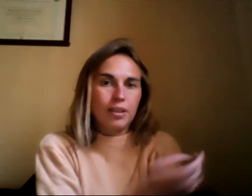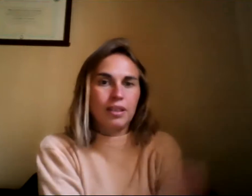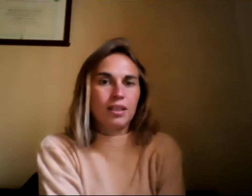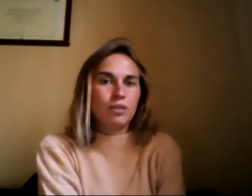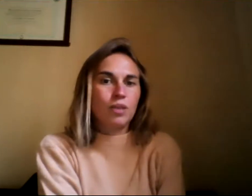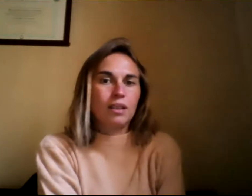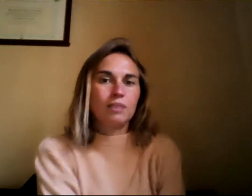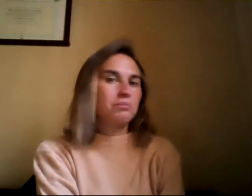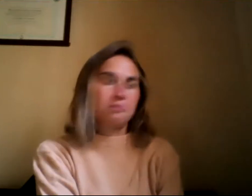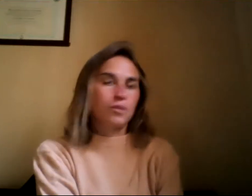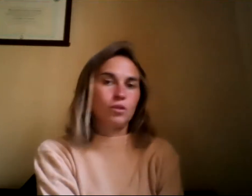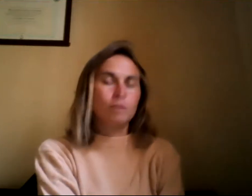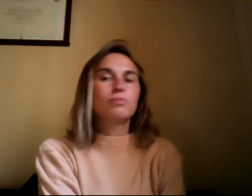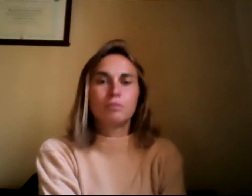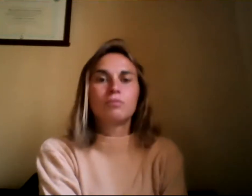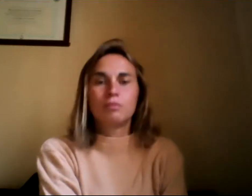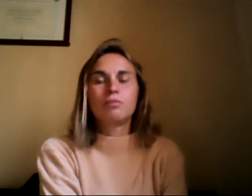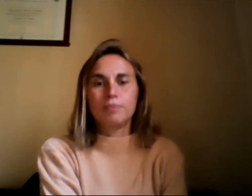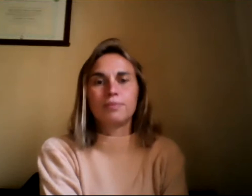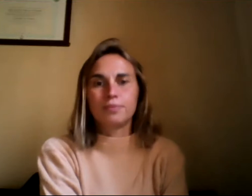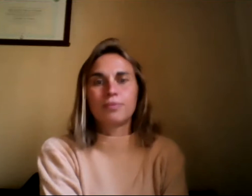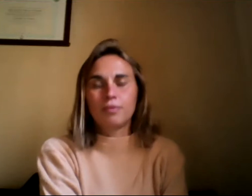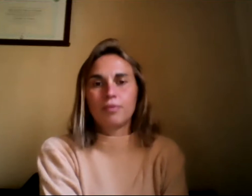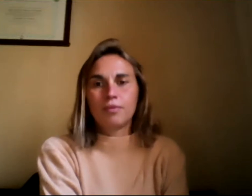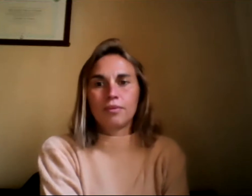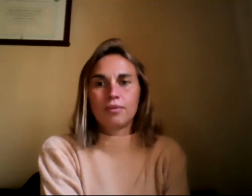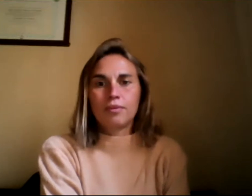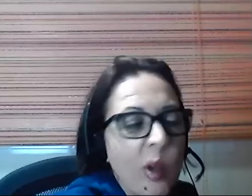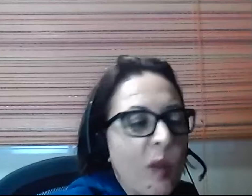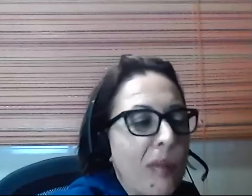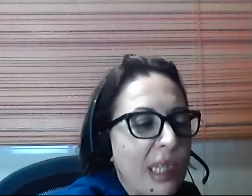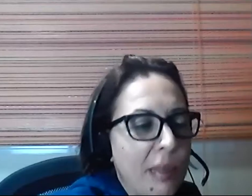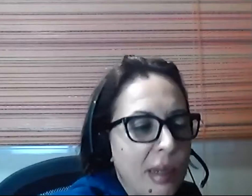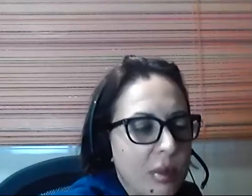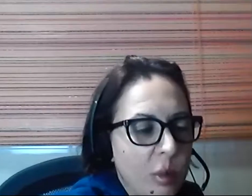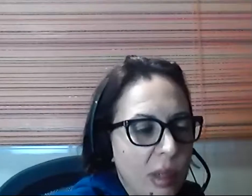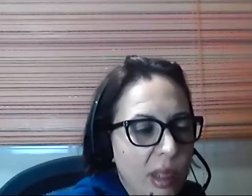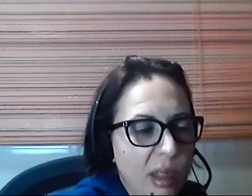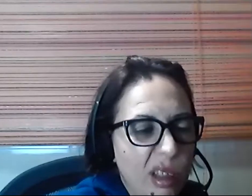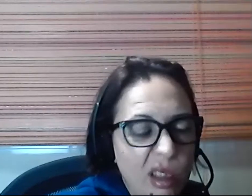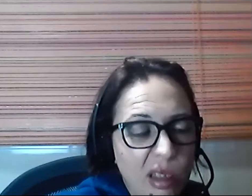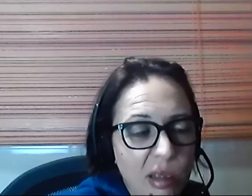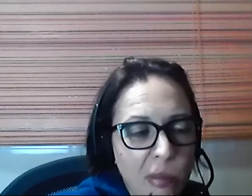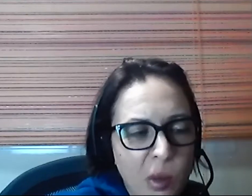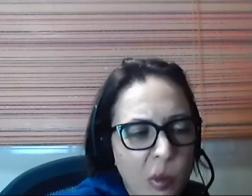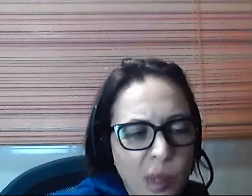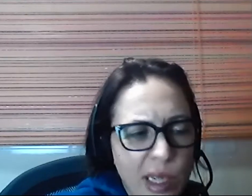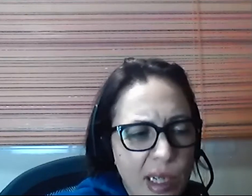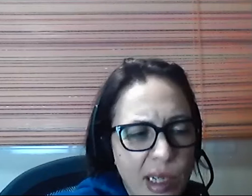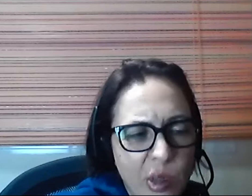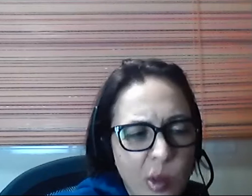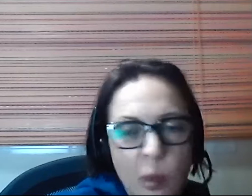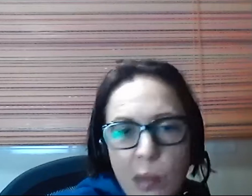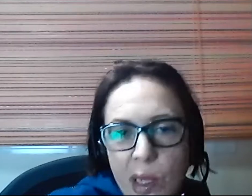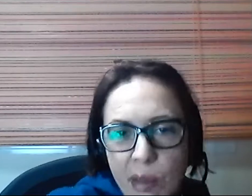de personas sin discapacidad intelectual? No, hay alguna comparativa pero muy